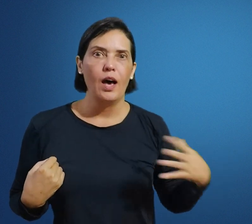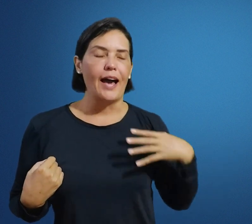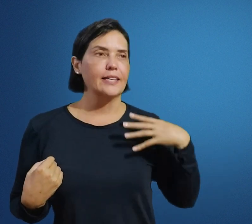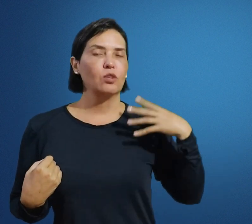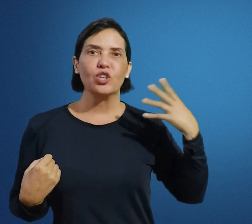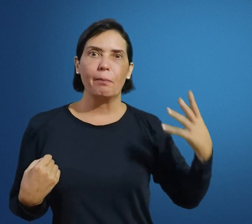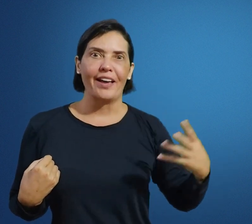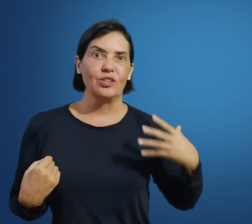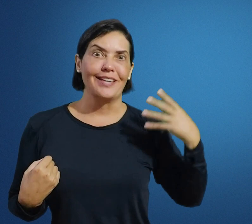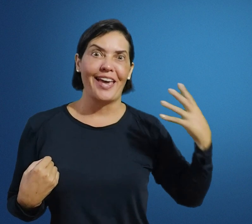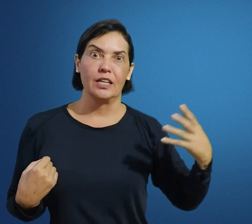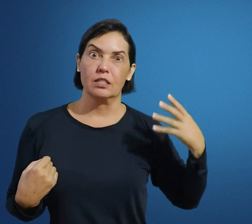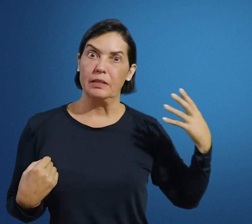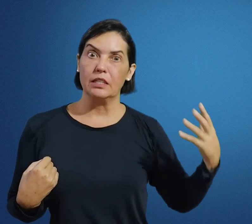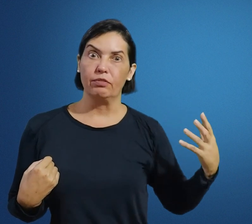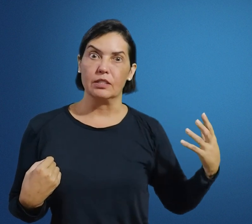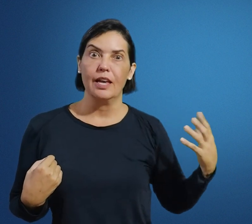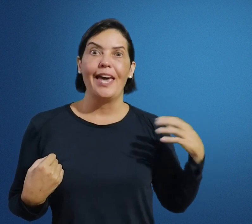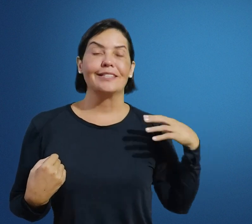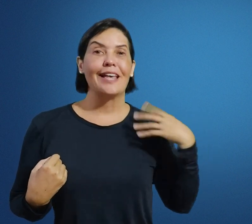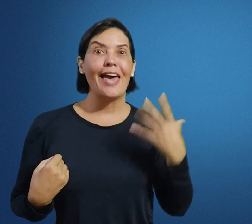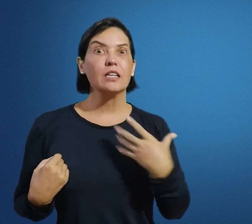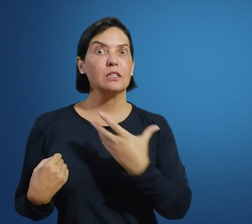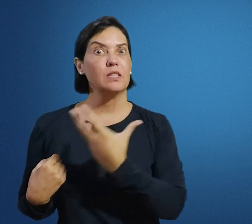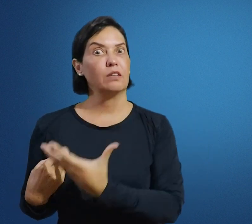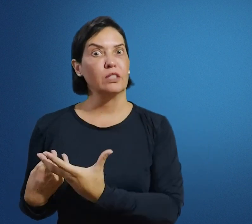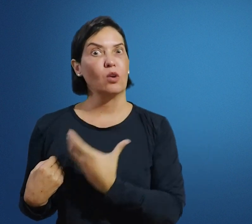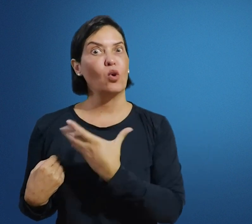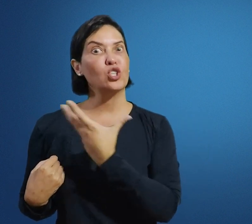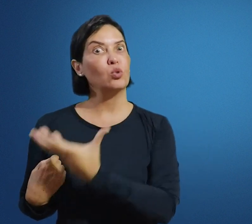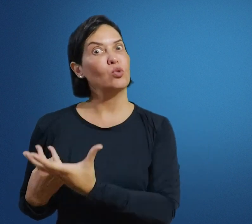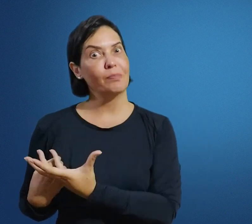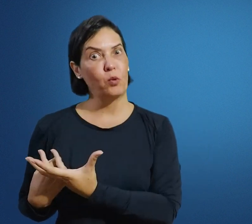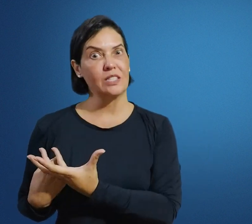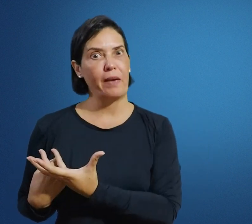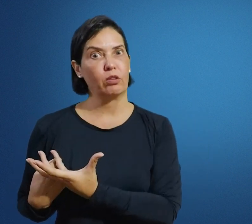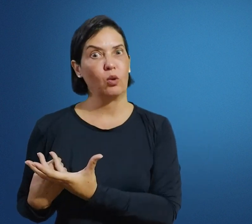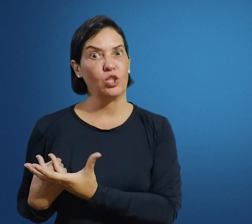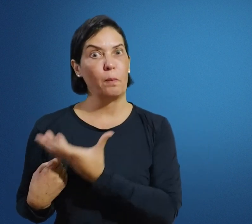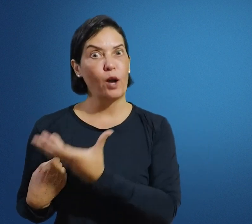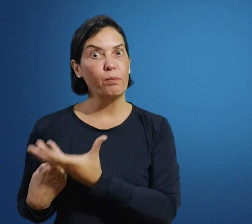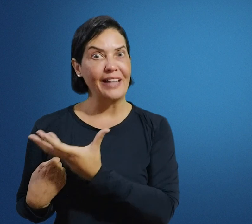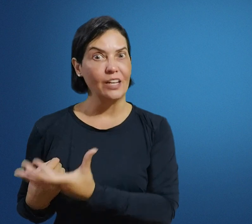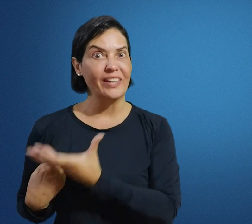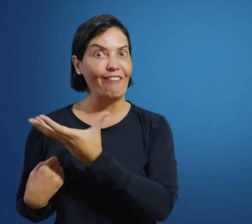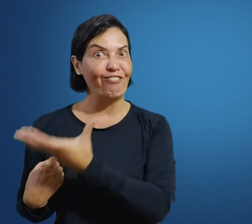a questão de gramáticas e regras específicas, essas regras específicas que constituem o aspecto linguístico próprio da língua, que é a